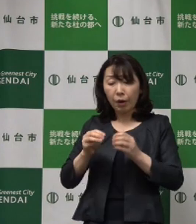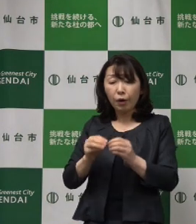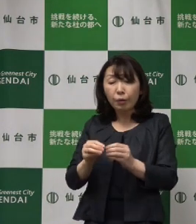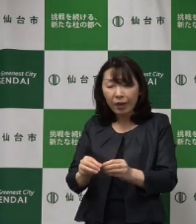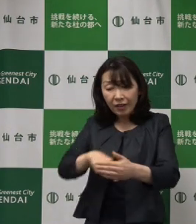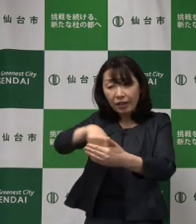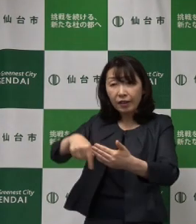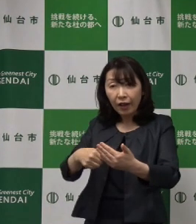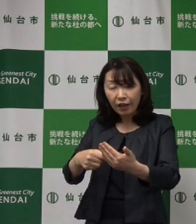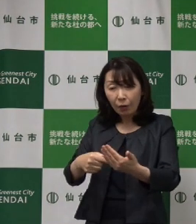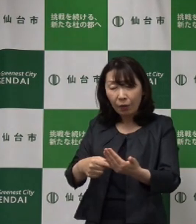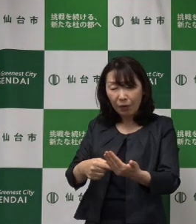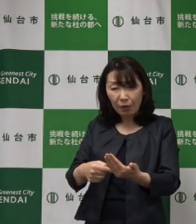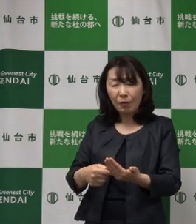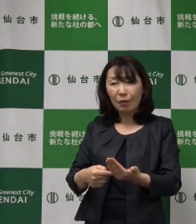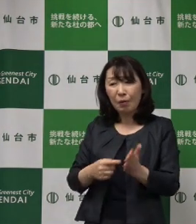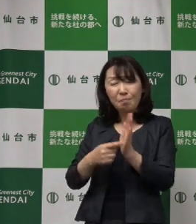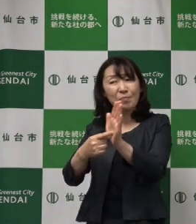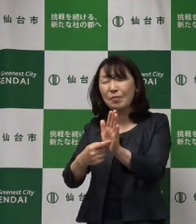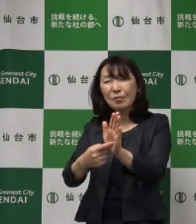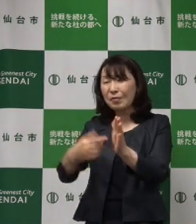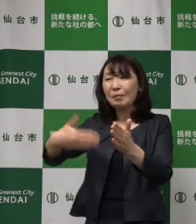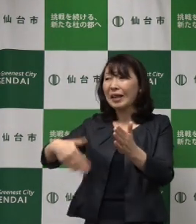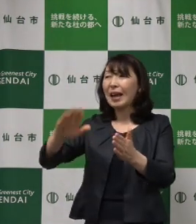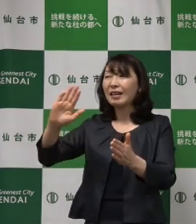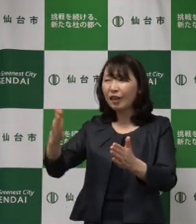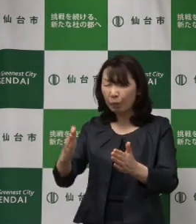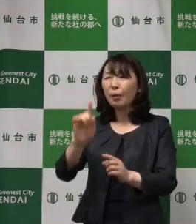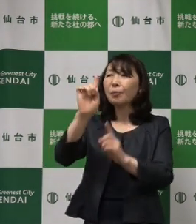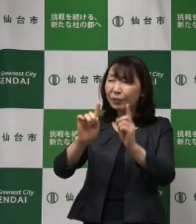けれどもぜひご理解をいただきたいと思います。